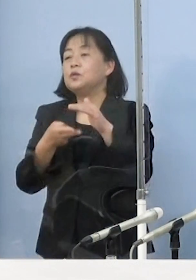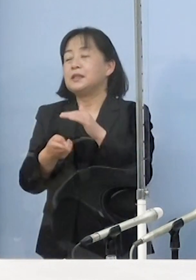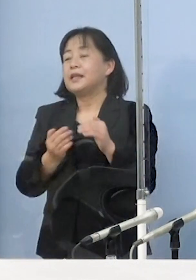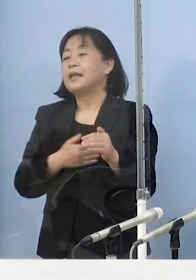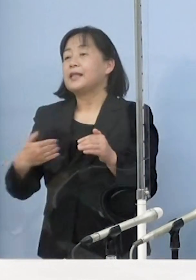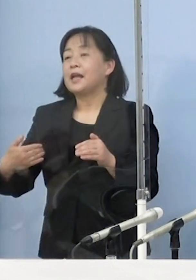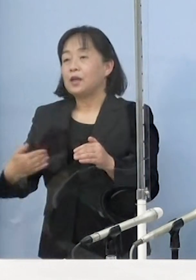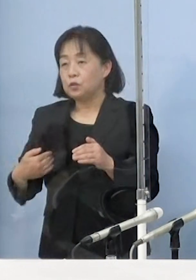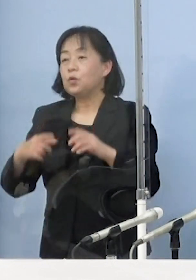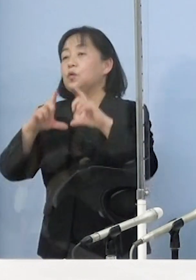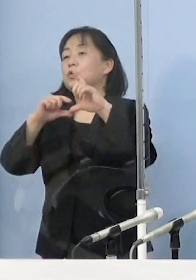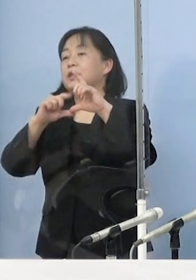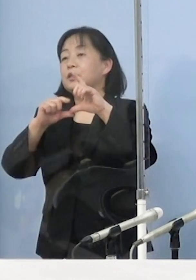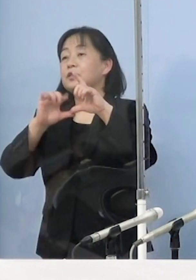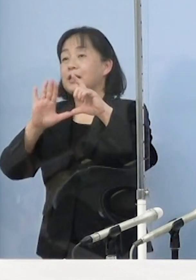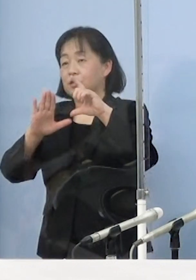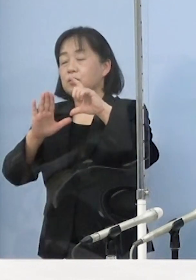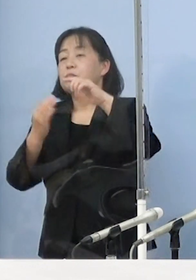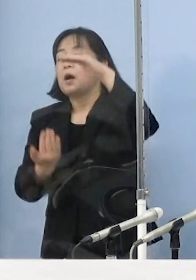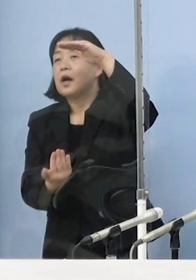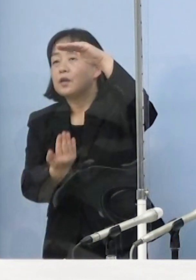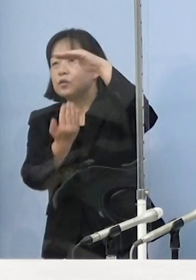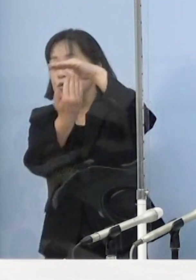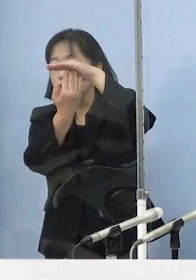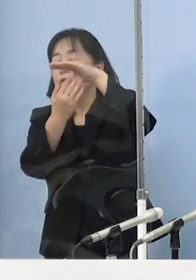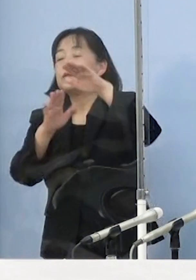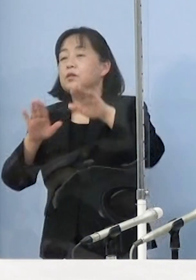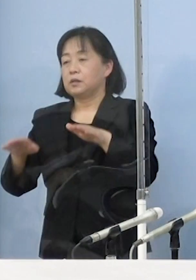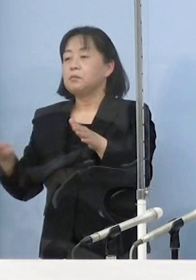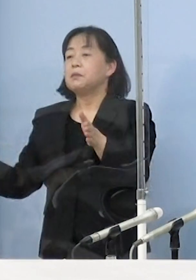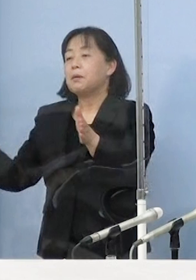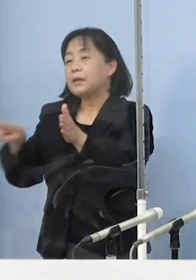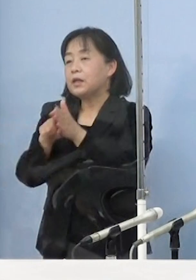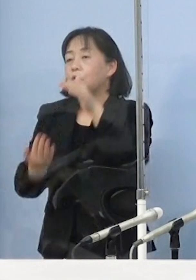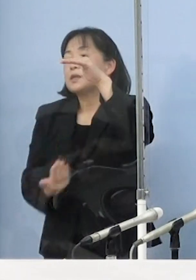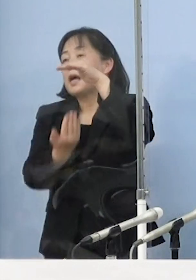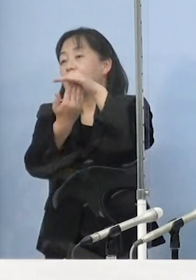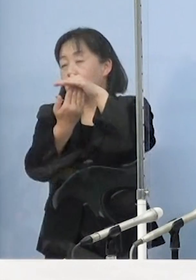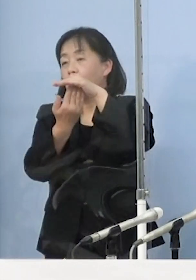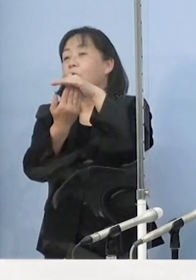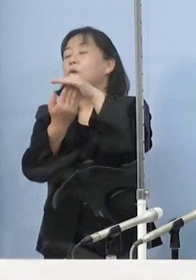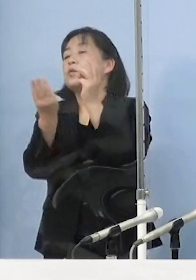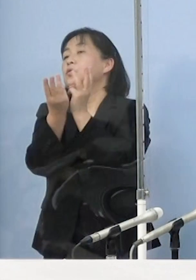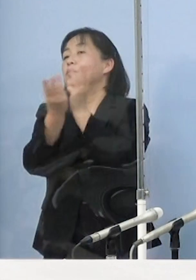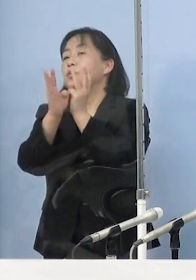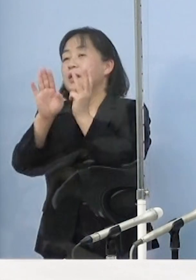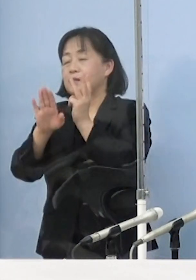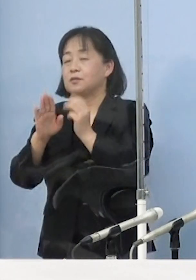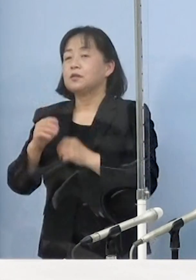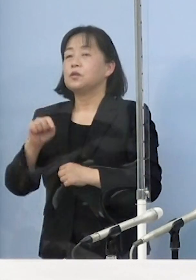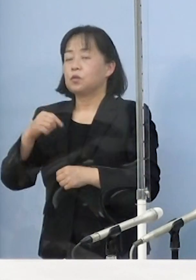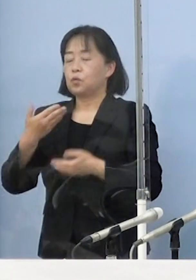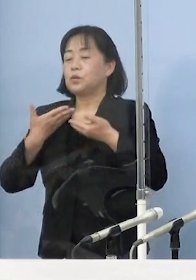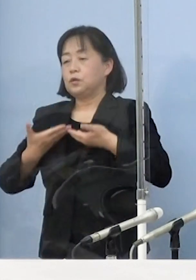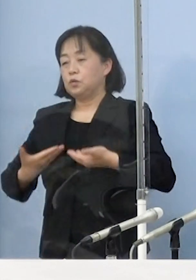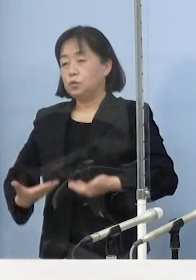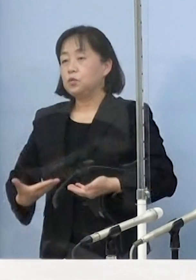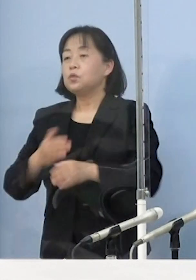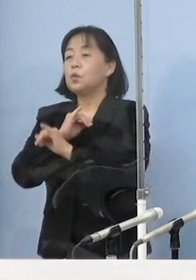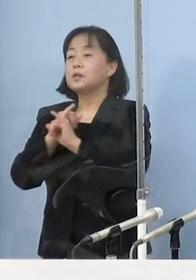で、マックス、過去最高値となります。うち重症者割合